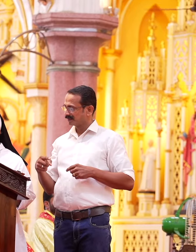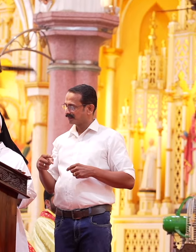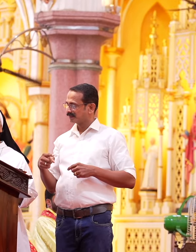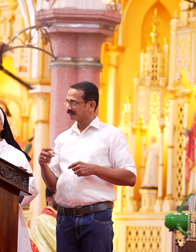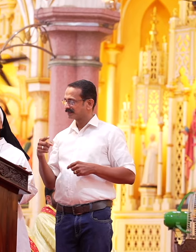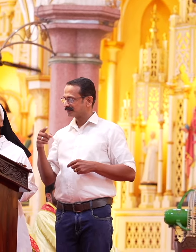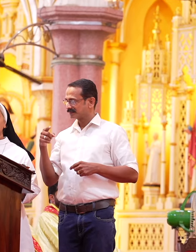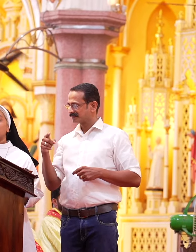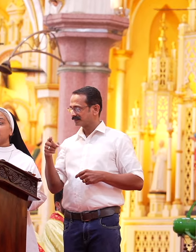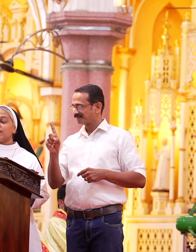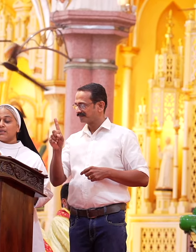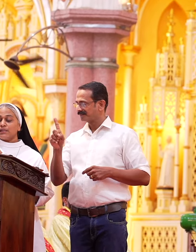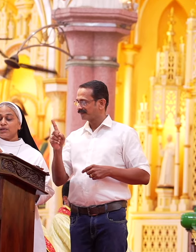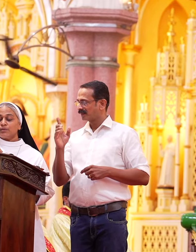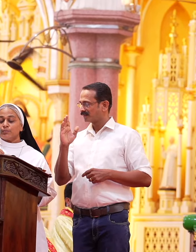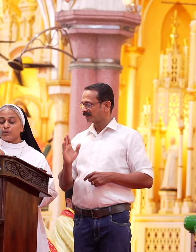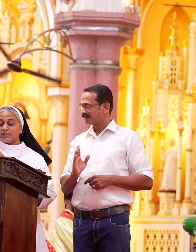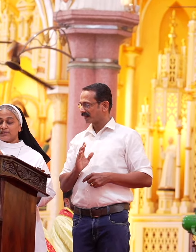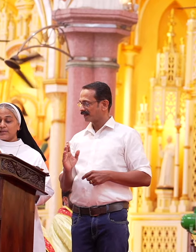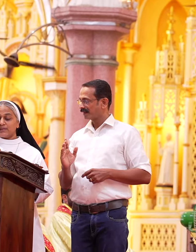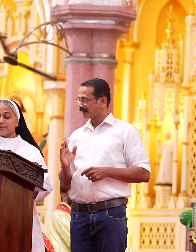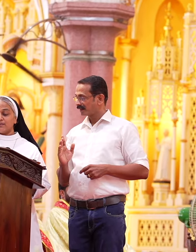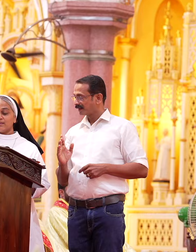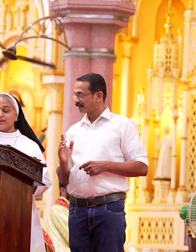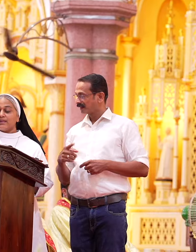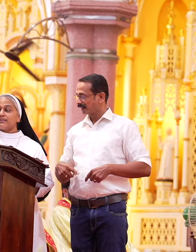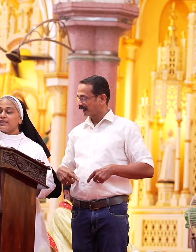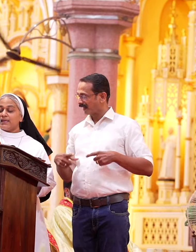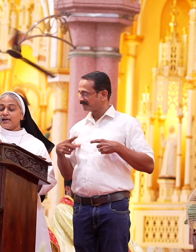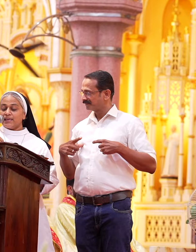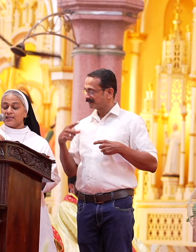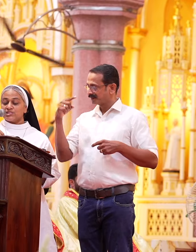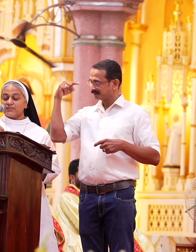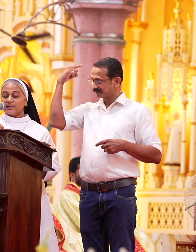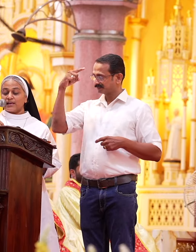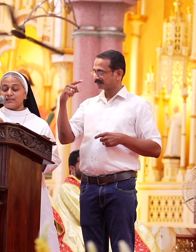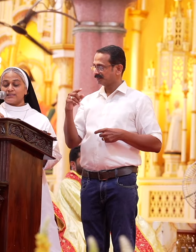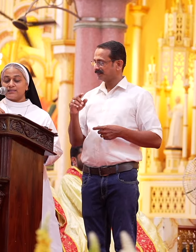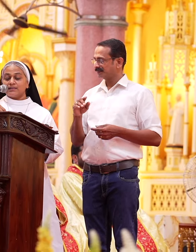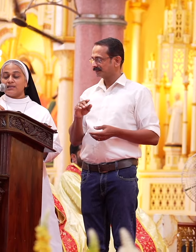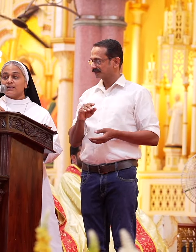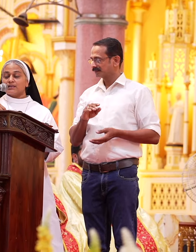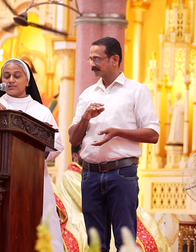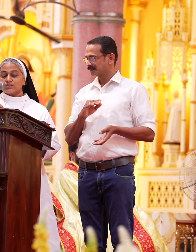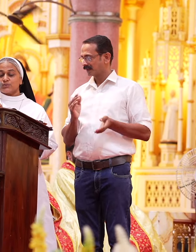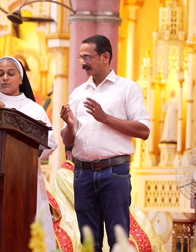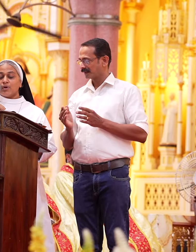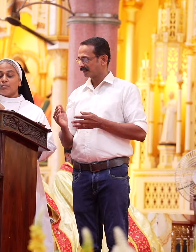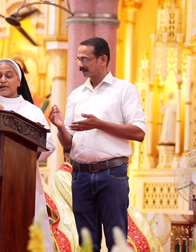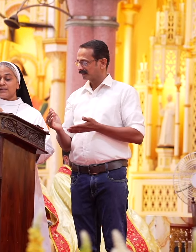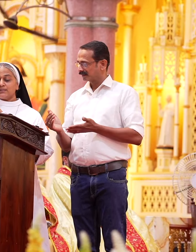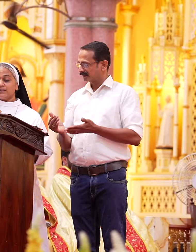മെൽക്കിസദേക്കിൻ്റെ ക്രമപ്രകാരം നീ എന്നേക്കും പുരോഹിതനാണ്. തൻ്റെ ഐഹിക ജീവിതകാലത്ത്